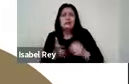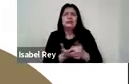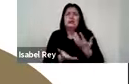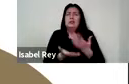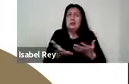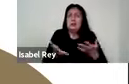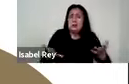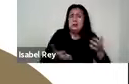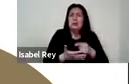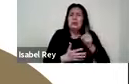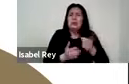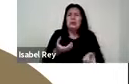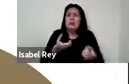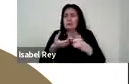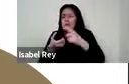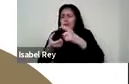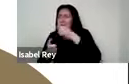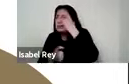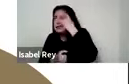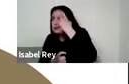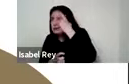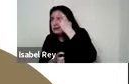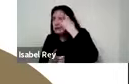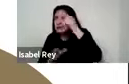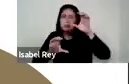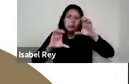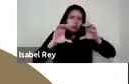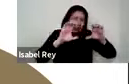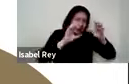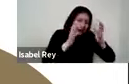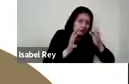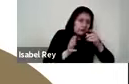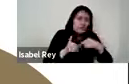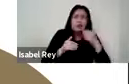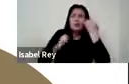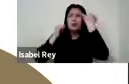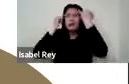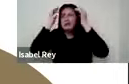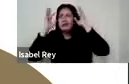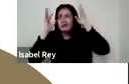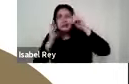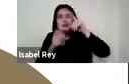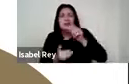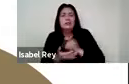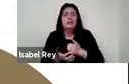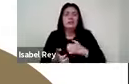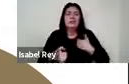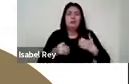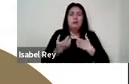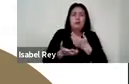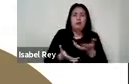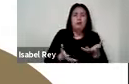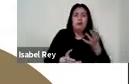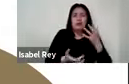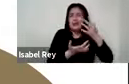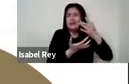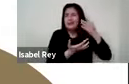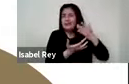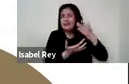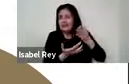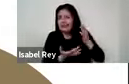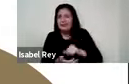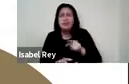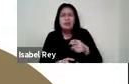actividades que involucren al pensamiento científico, a la creatividad, a las TIC y a las emociones. Esas